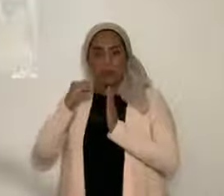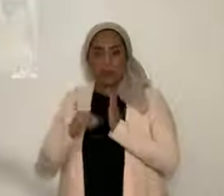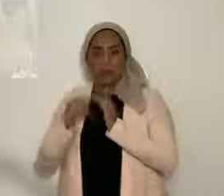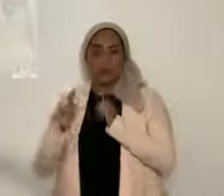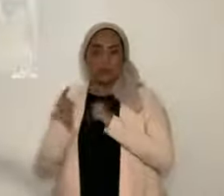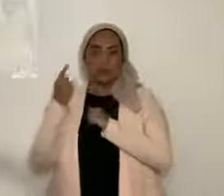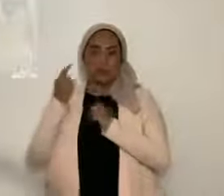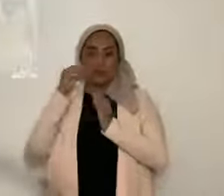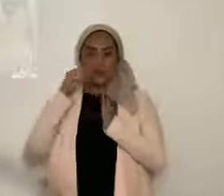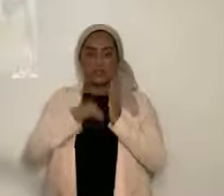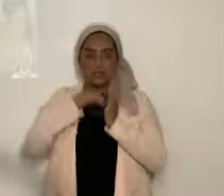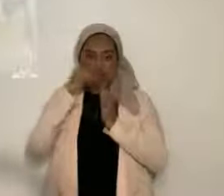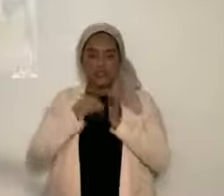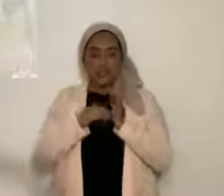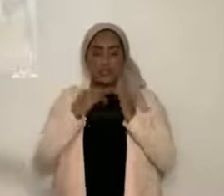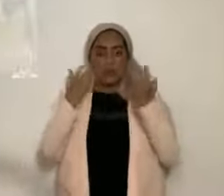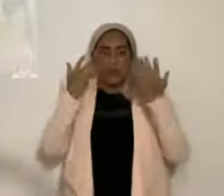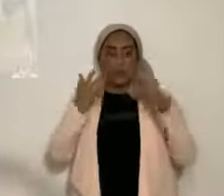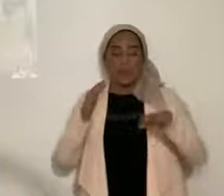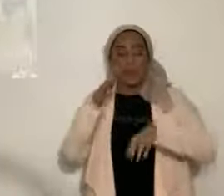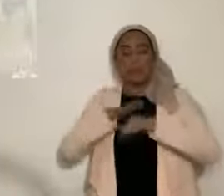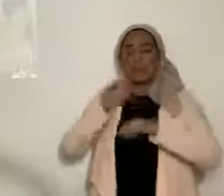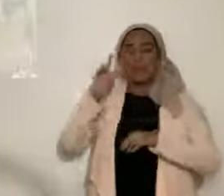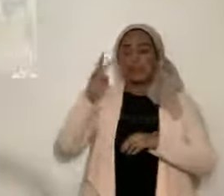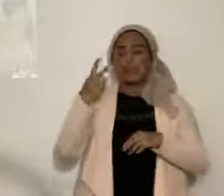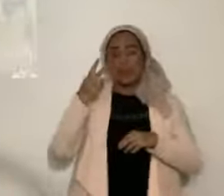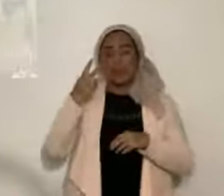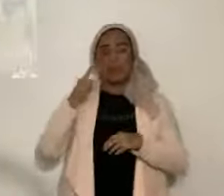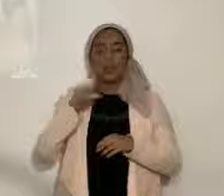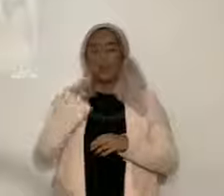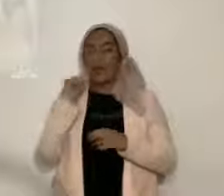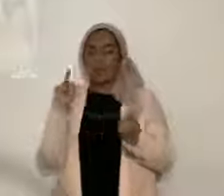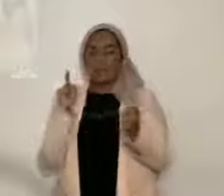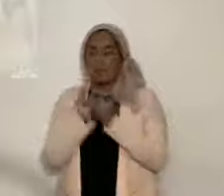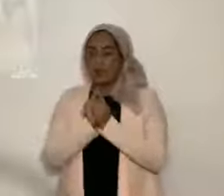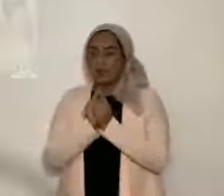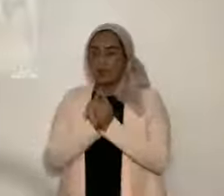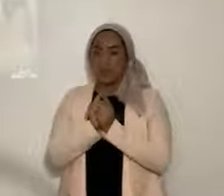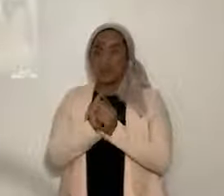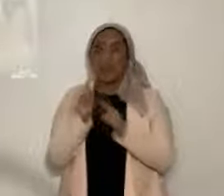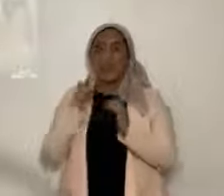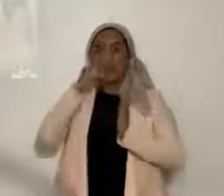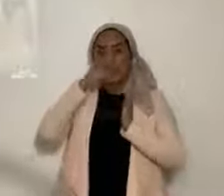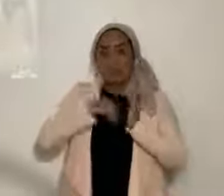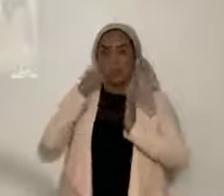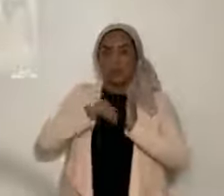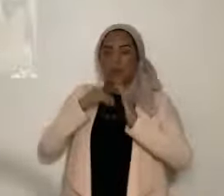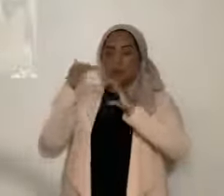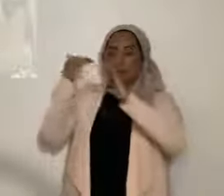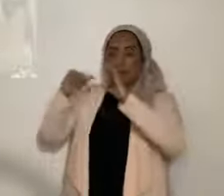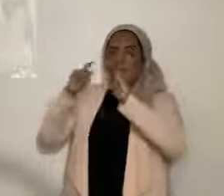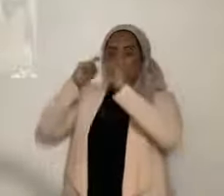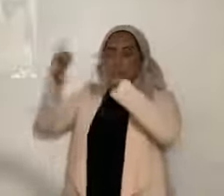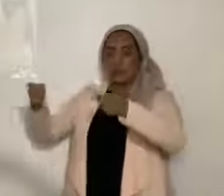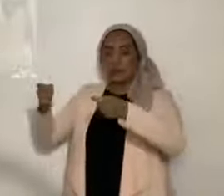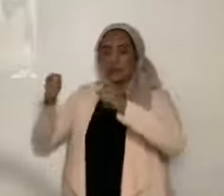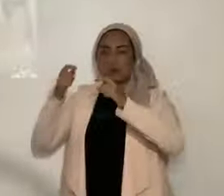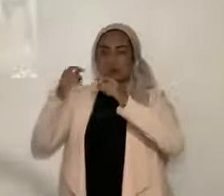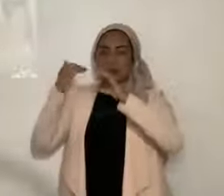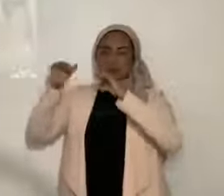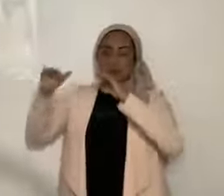primera. Ya en la segunda carta no estaba con ellos directamente, sino que les escribió una carta, ¿sí me doy a